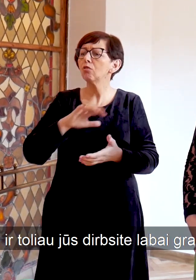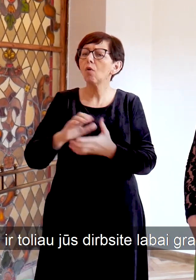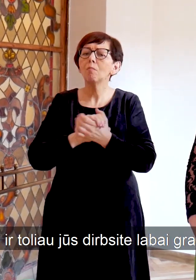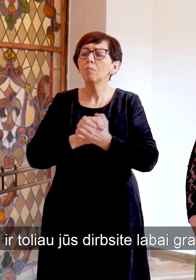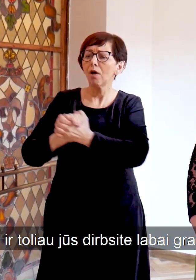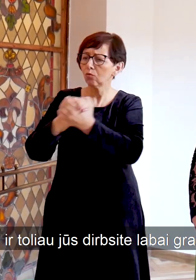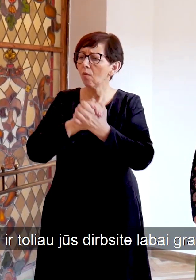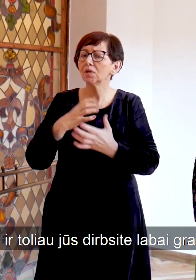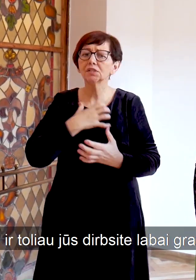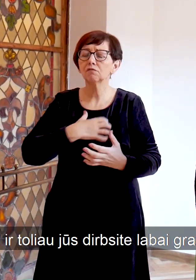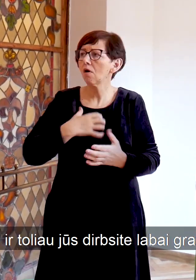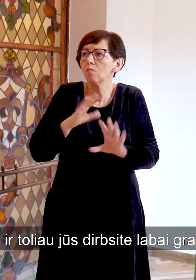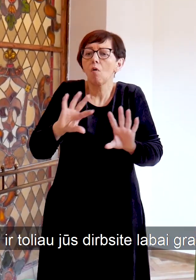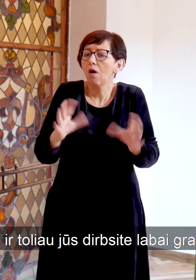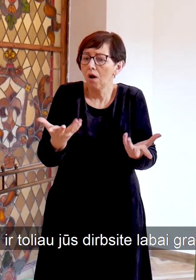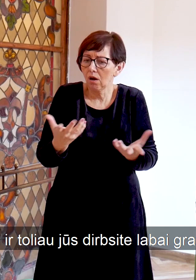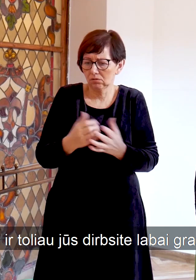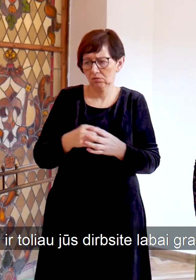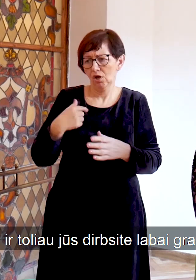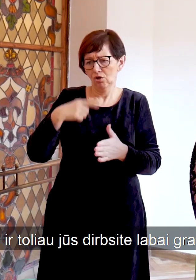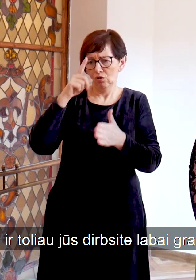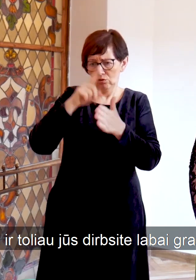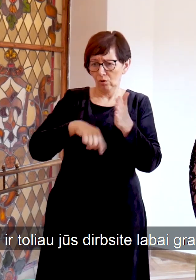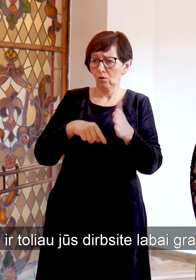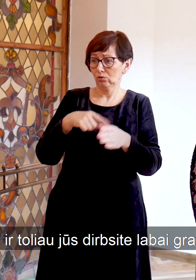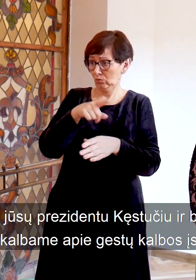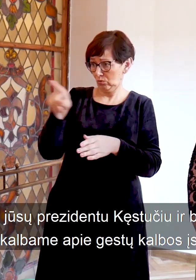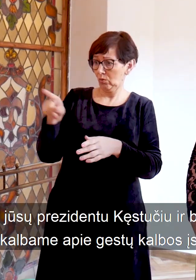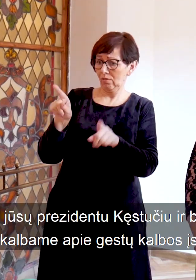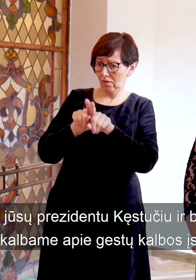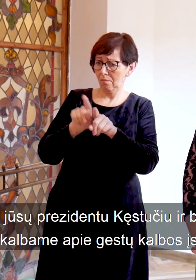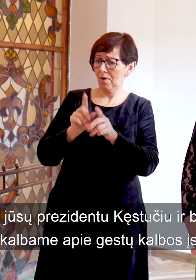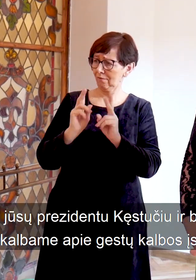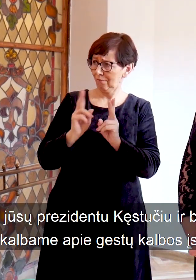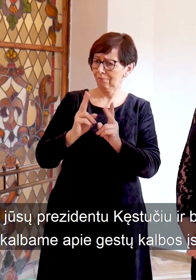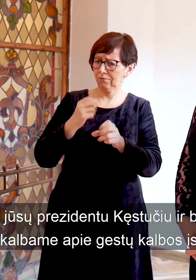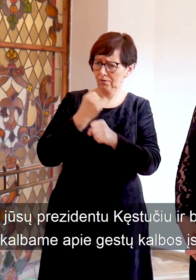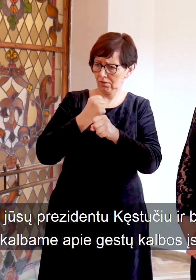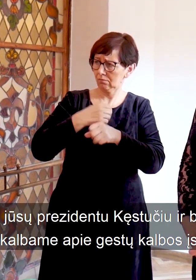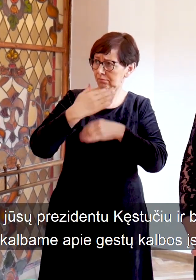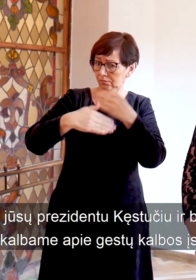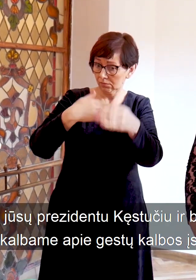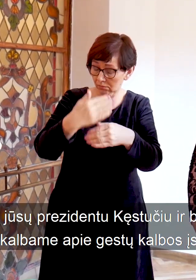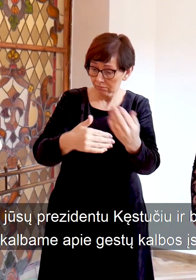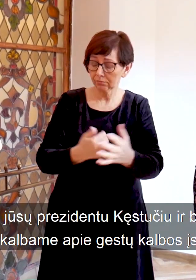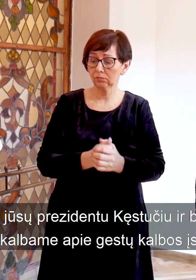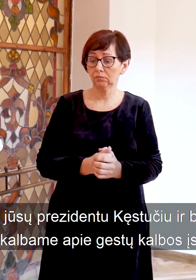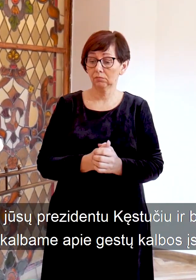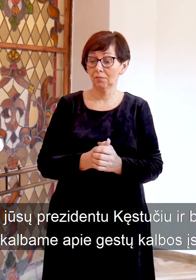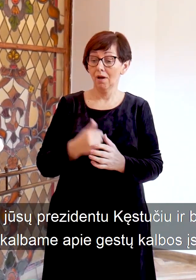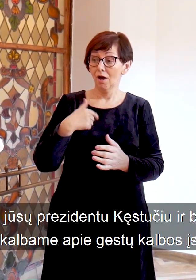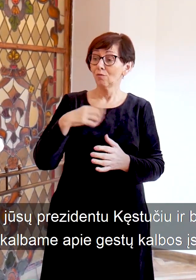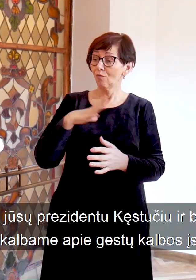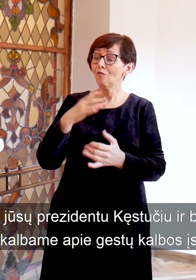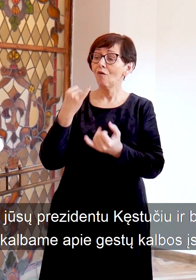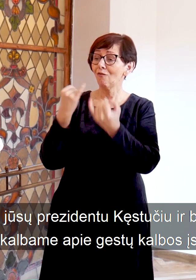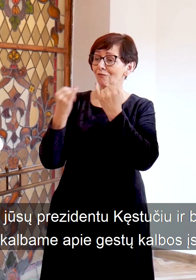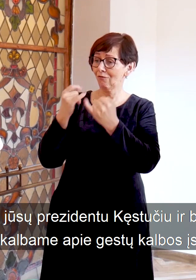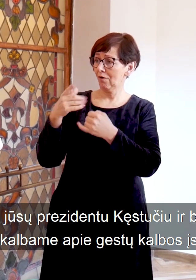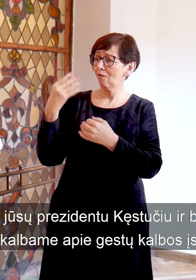manau, kad ir toliau jūs dirbsite labai gražiai tą linkmę. Na, o kalbėdama su jūsų prezidentu Kestučiu